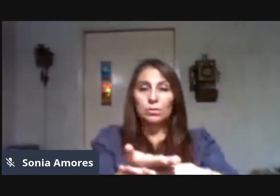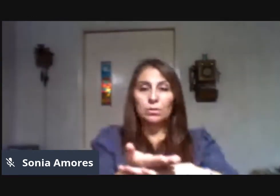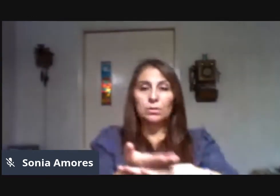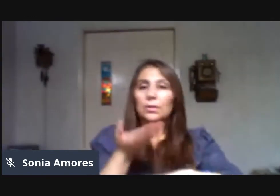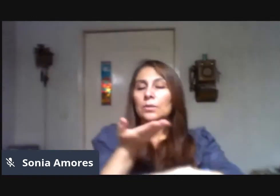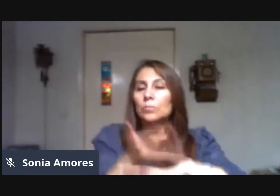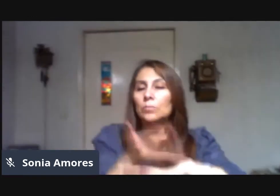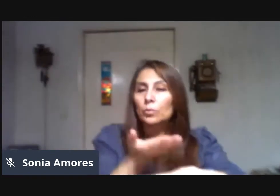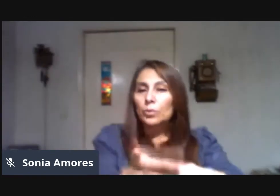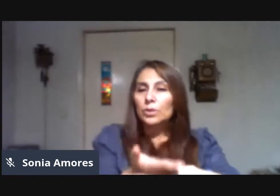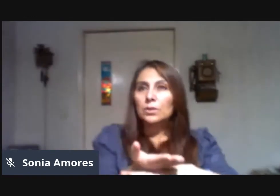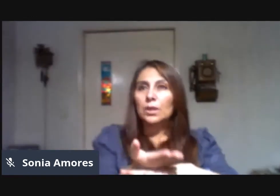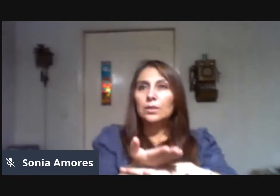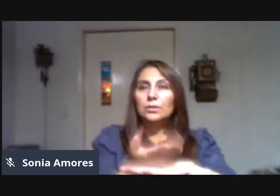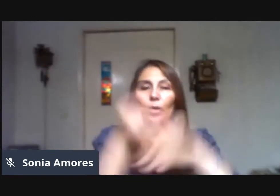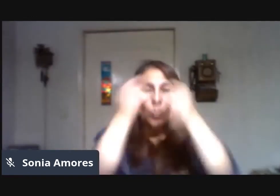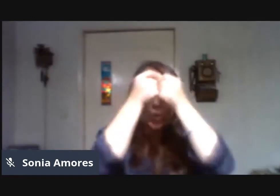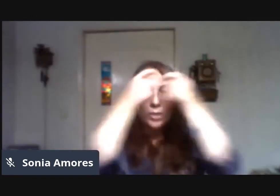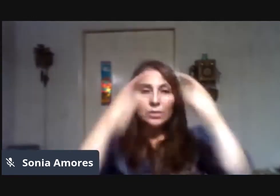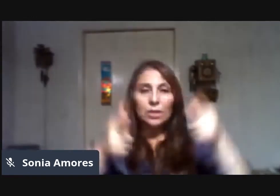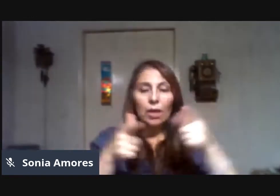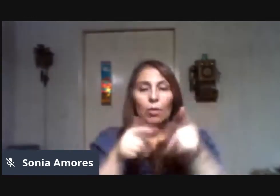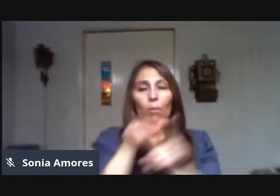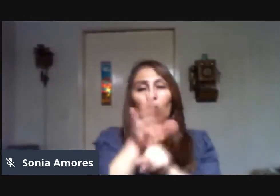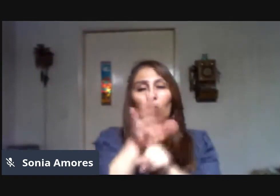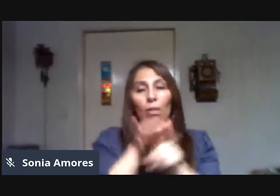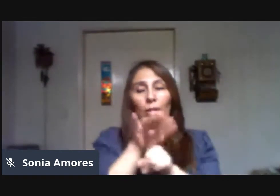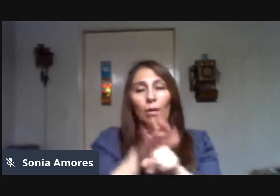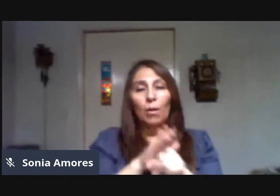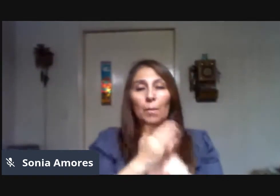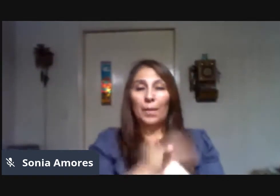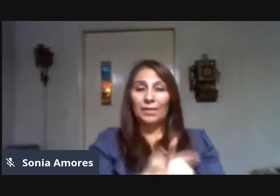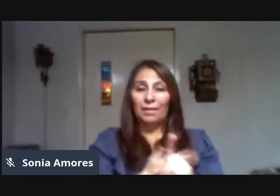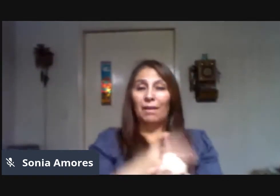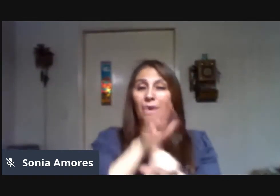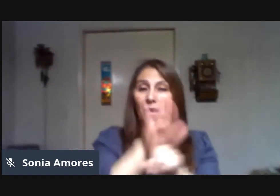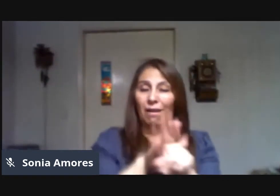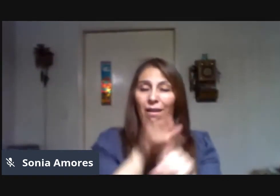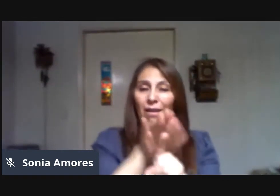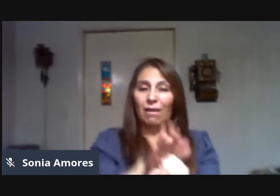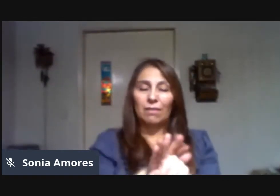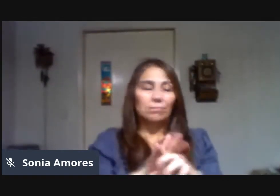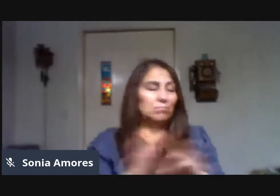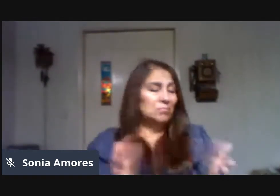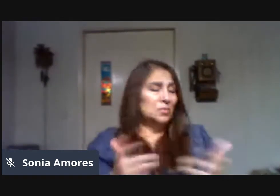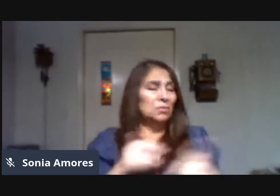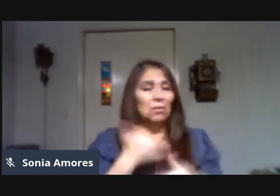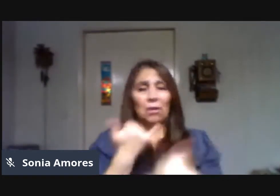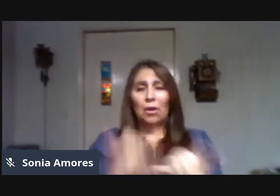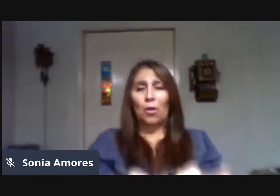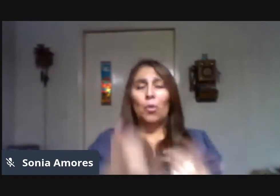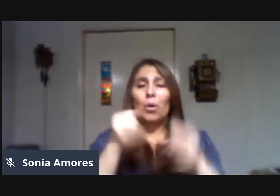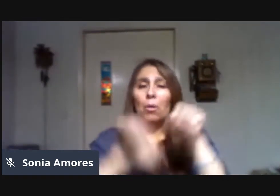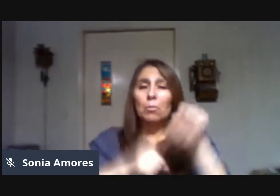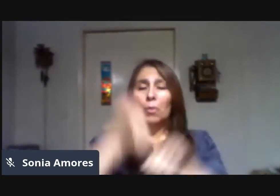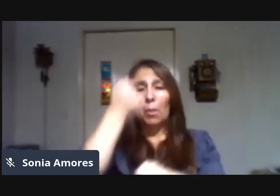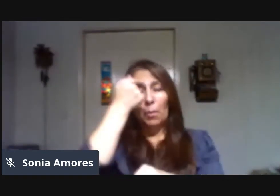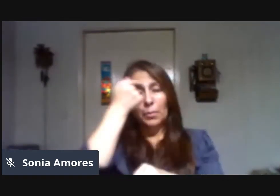estado maternal, ¿sabes? Uno podría considerar que en este momento, sin excepción